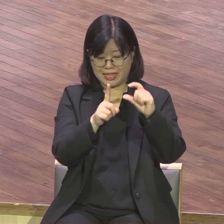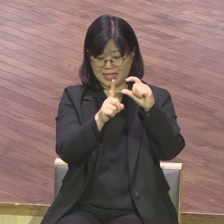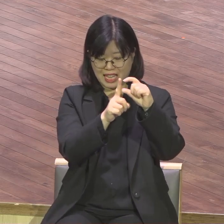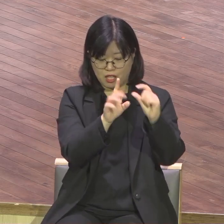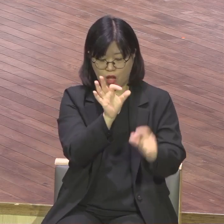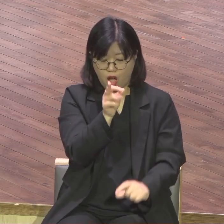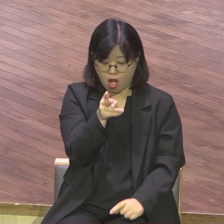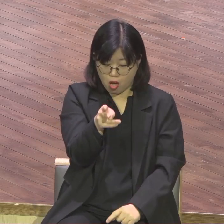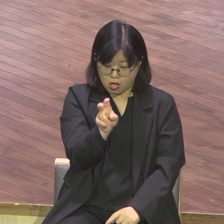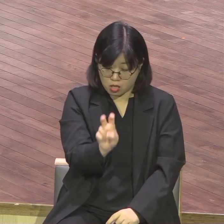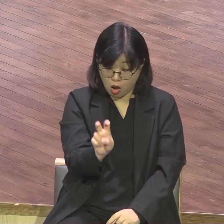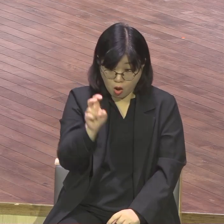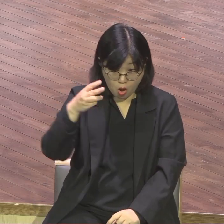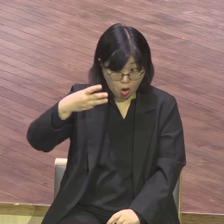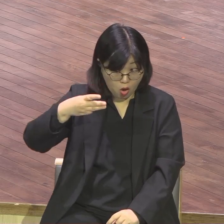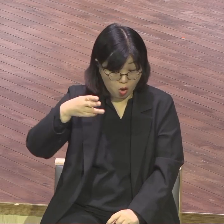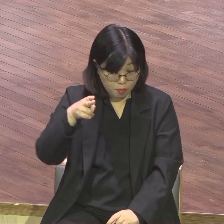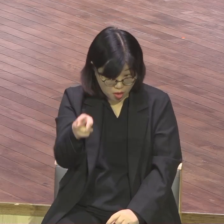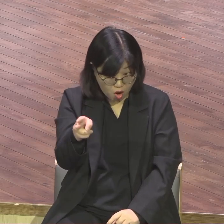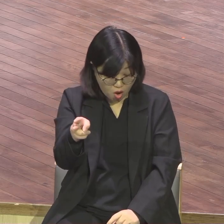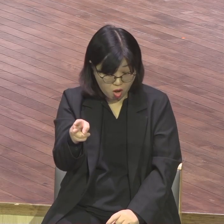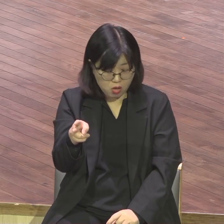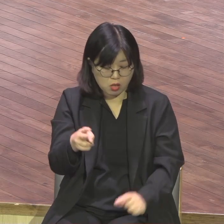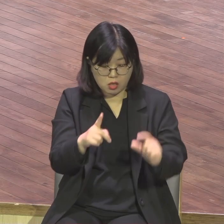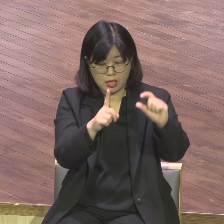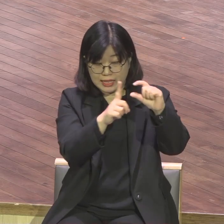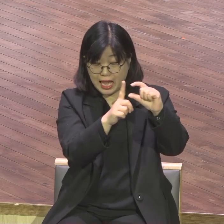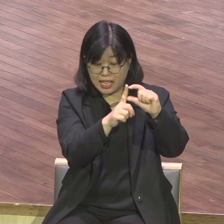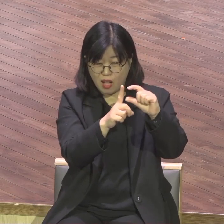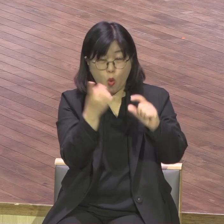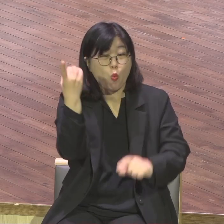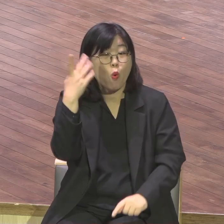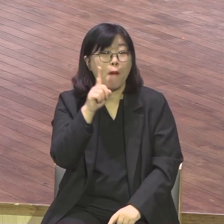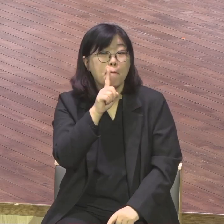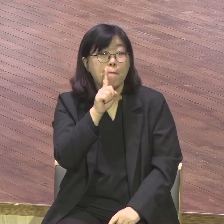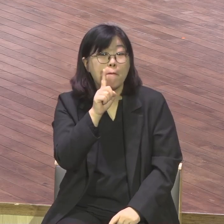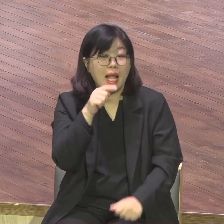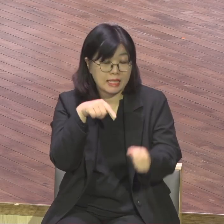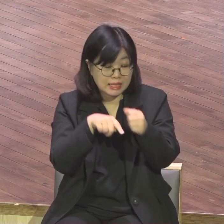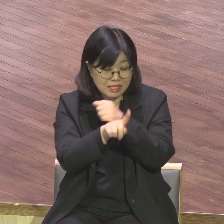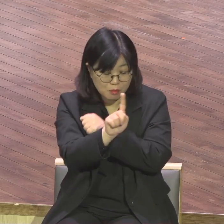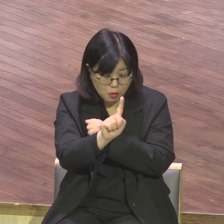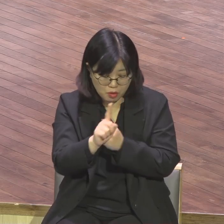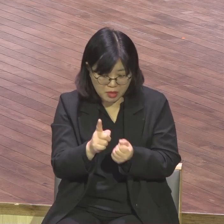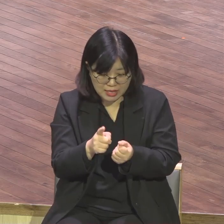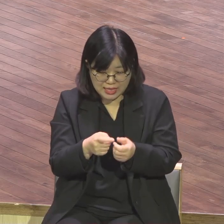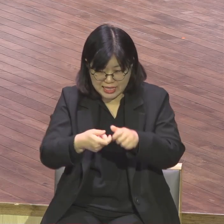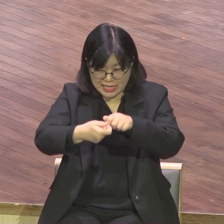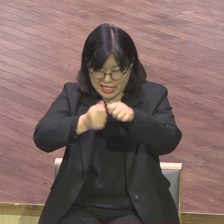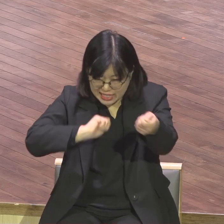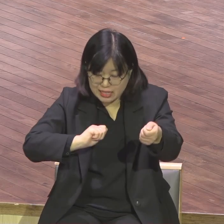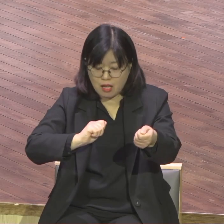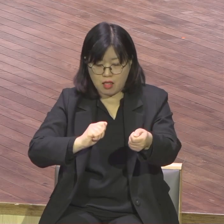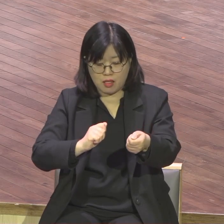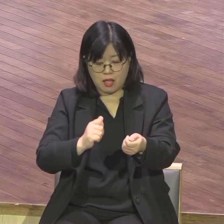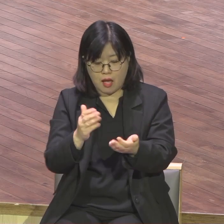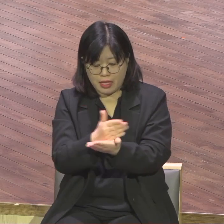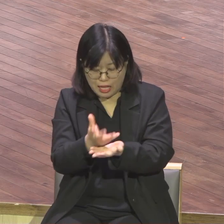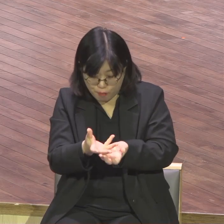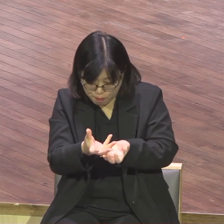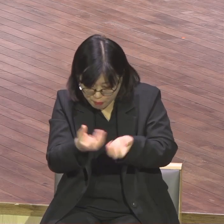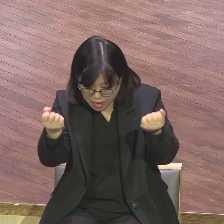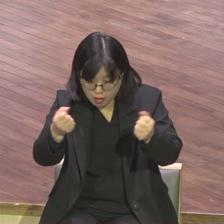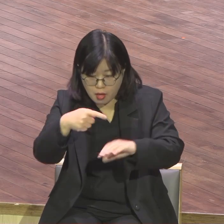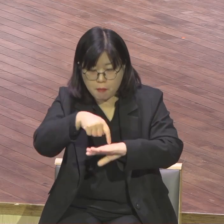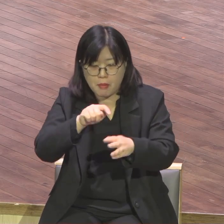원어가 뭐냐면 염려라는 단어의 원뜻은 찢다가 찢다, 분열하다, 마음을 나눈다 그런